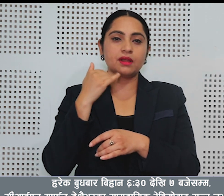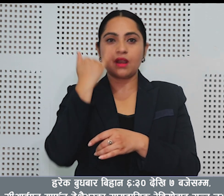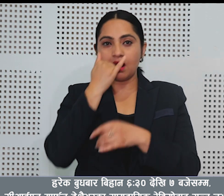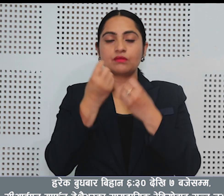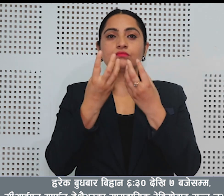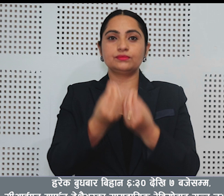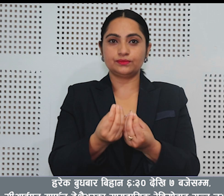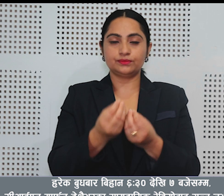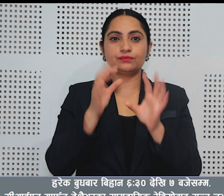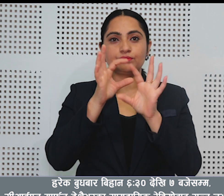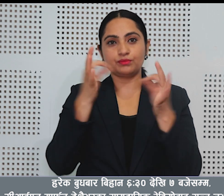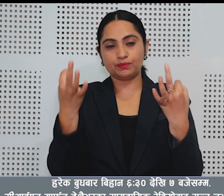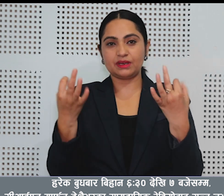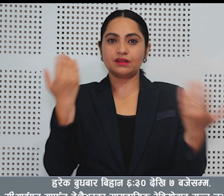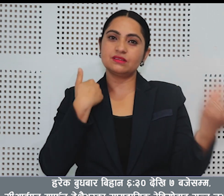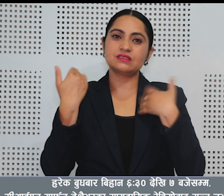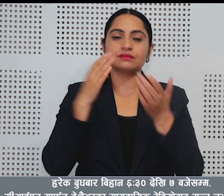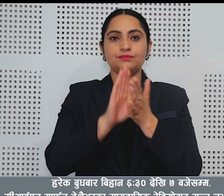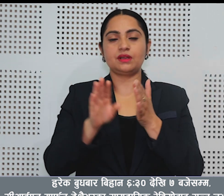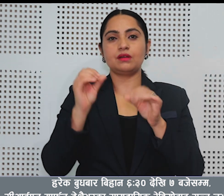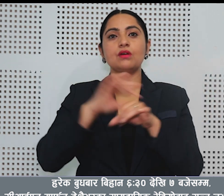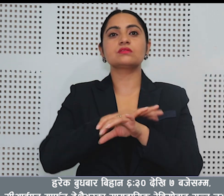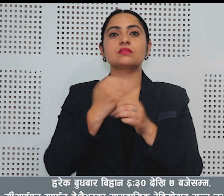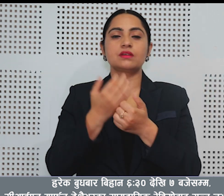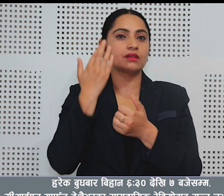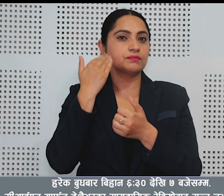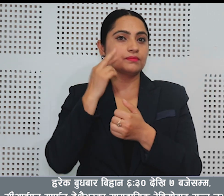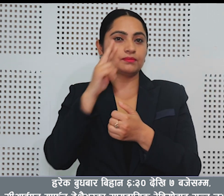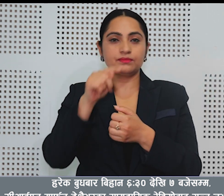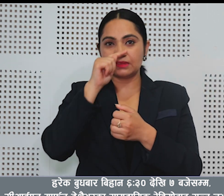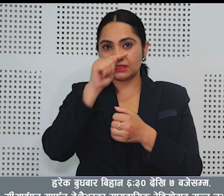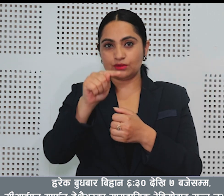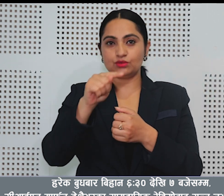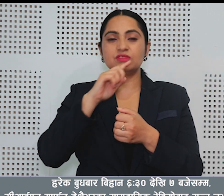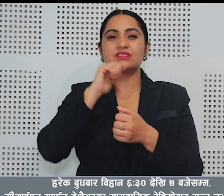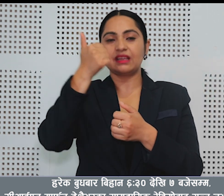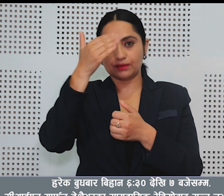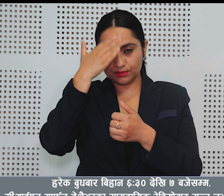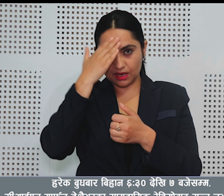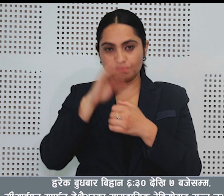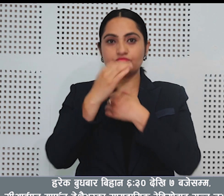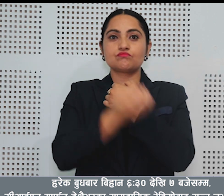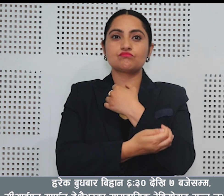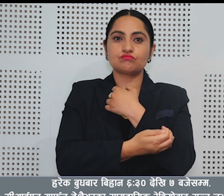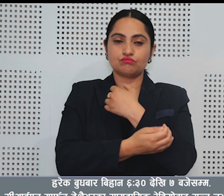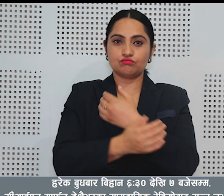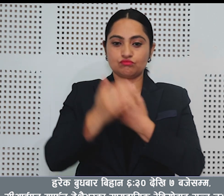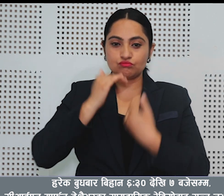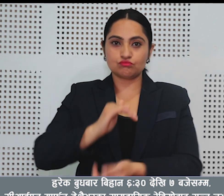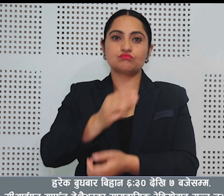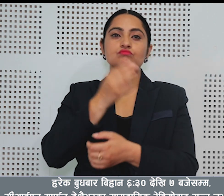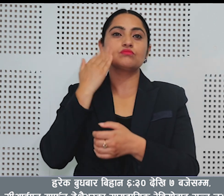लैंगिक अल्पसंख्यक, विभिन्न प्रकारका हिंसाबाट प्रभावित भएका महिला तथा किशोरी, दीर्घरोगी, गर्भवती तथा